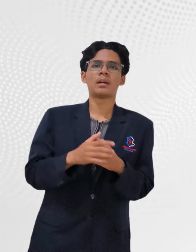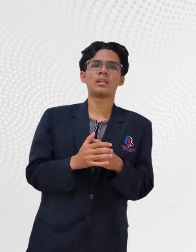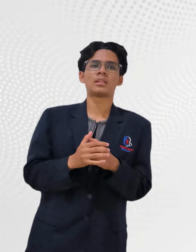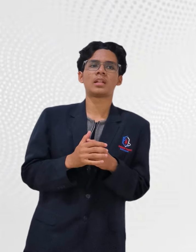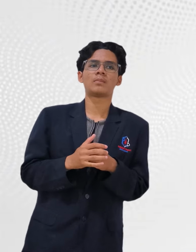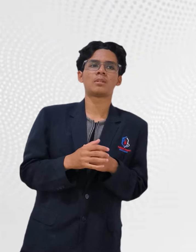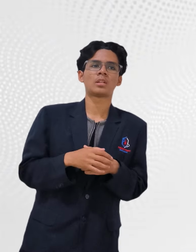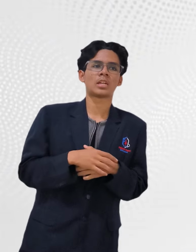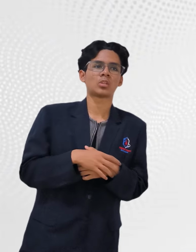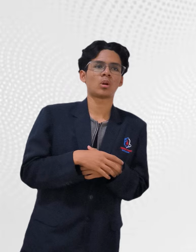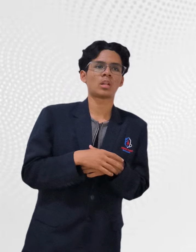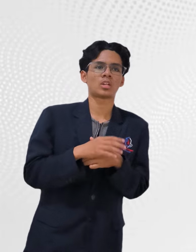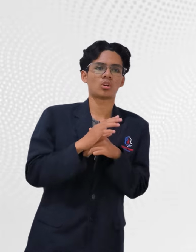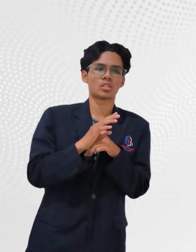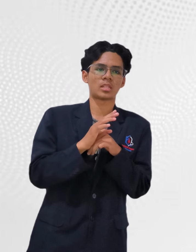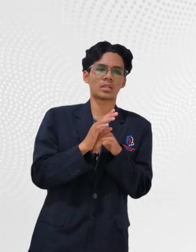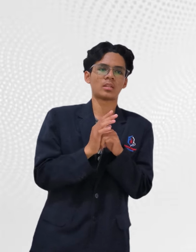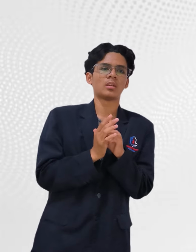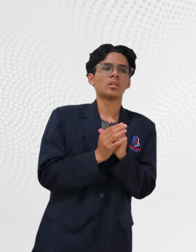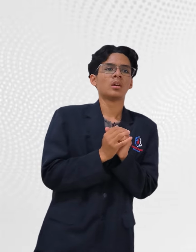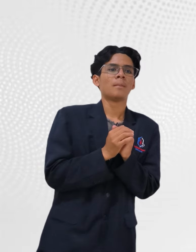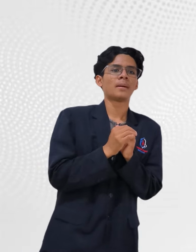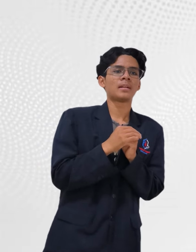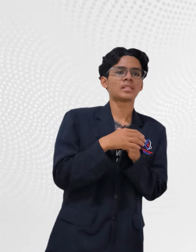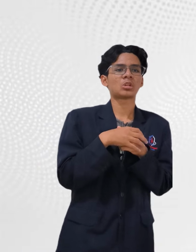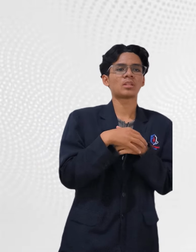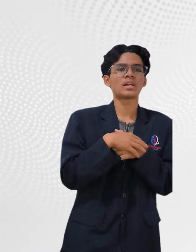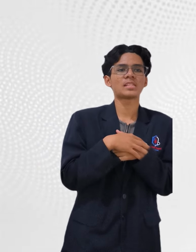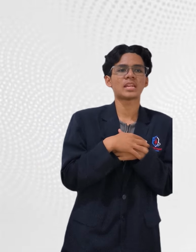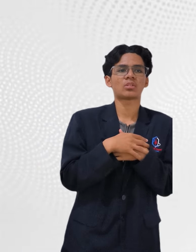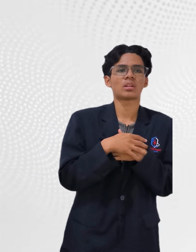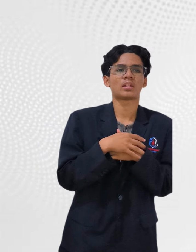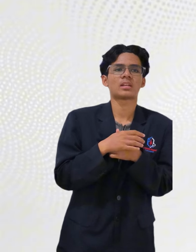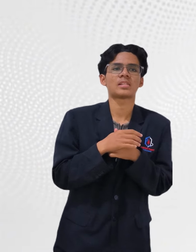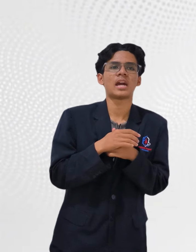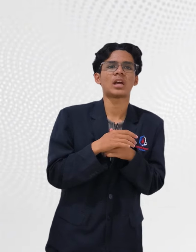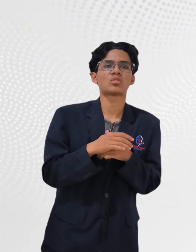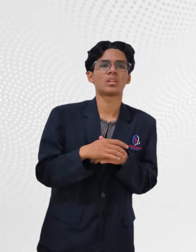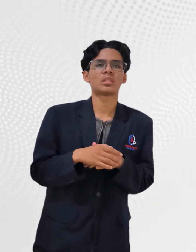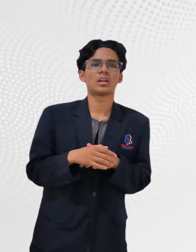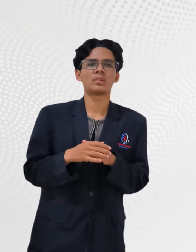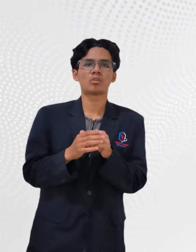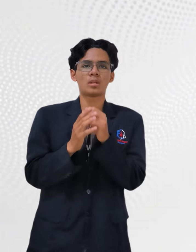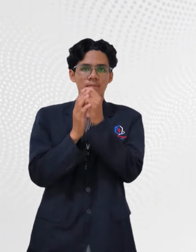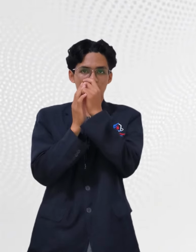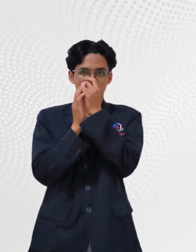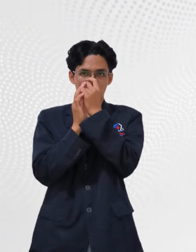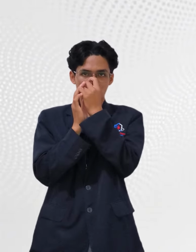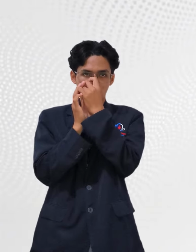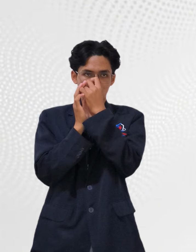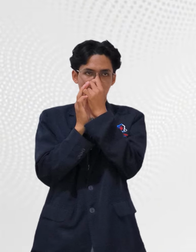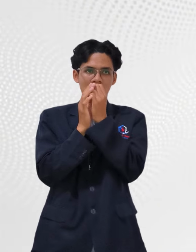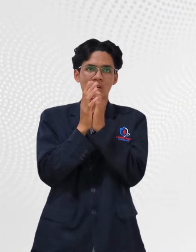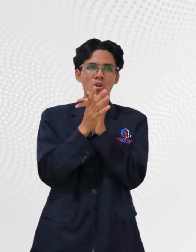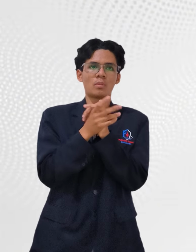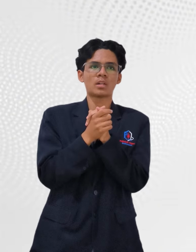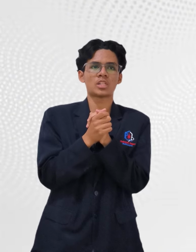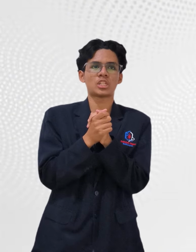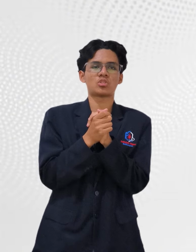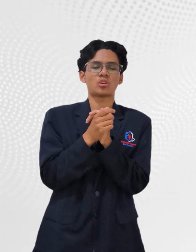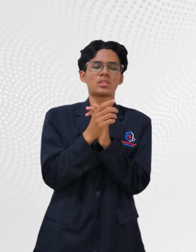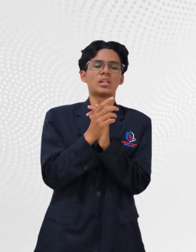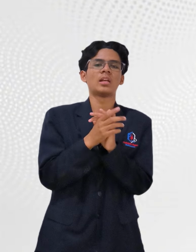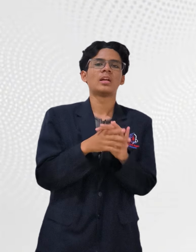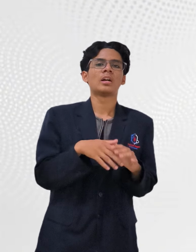DC mengalir dalam satu arah konstan. Pada sirkuit AC atau rangkaian AC, arus dan tegangan berubah sepanjang waktu menurut pola